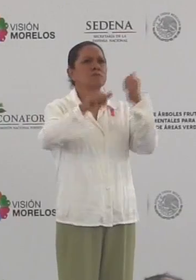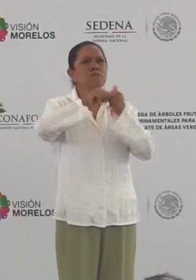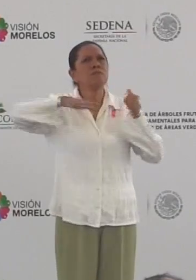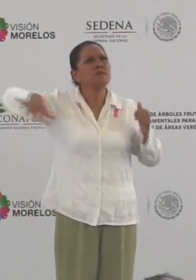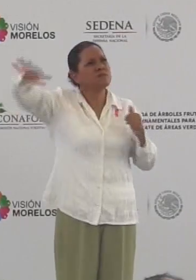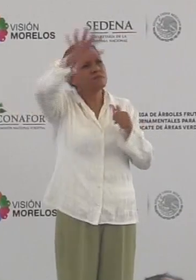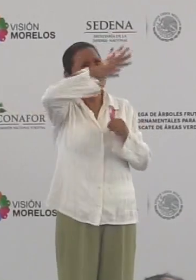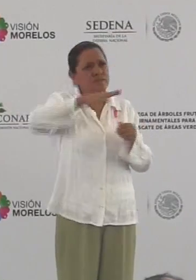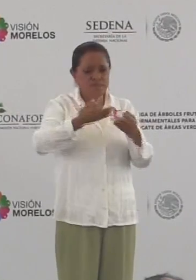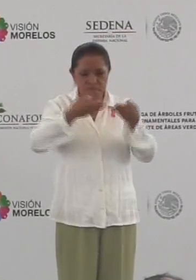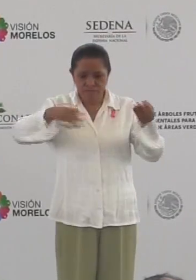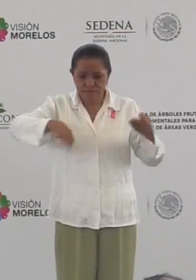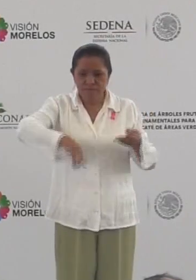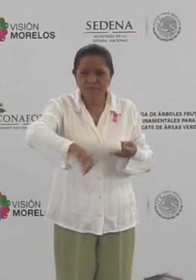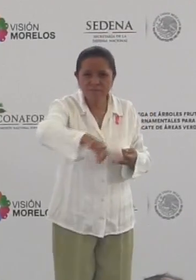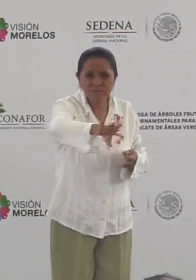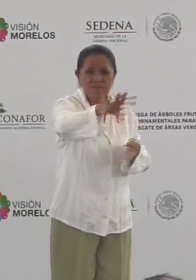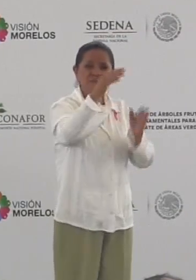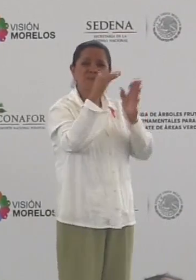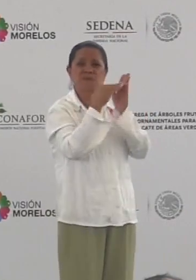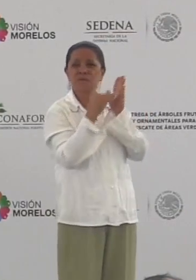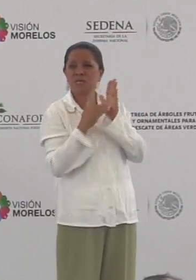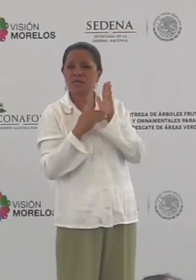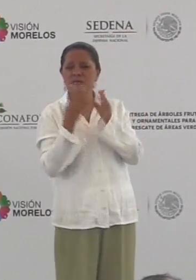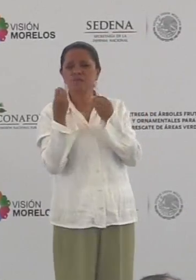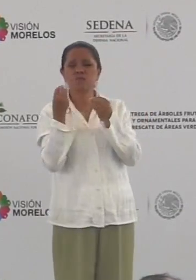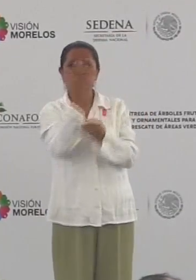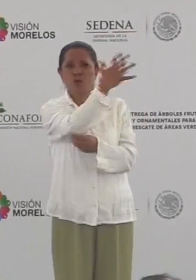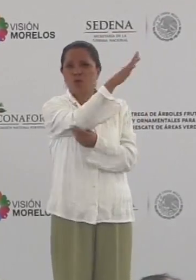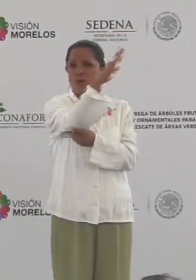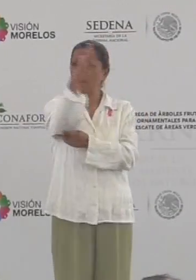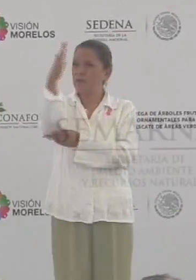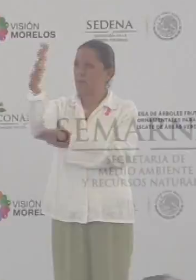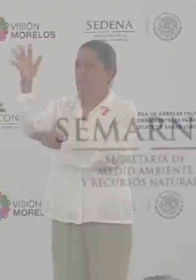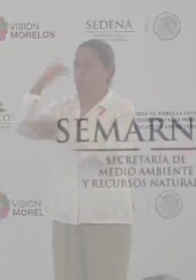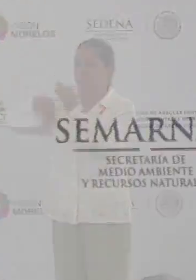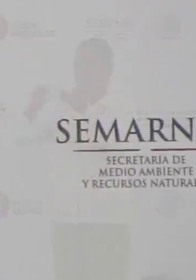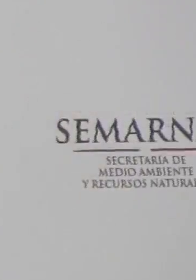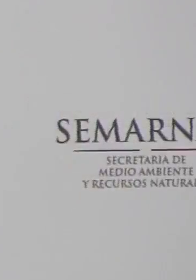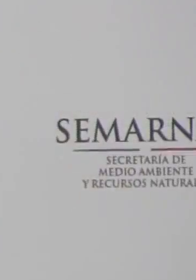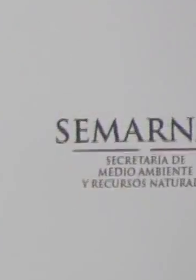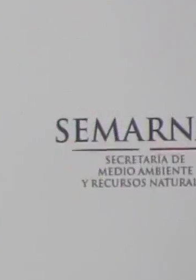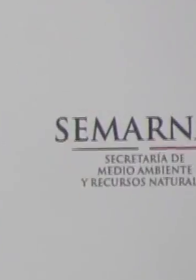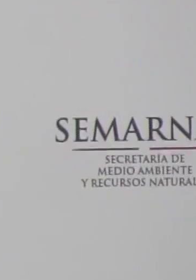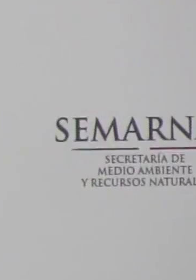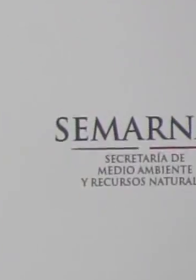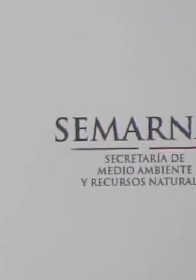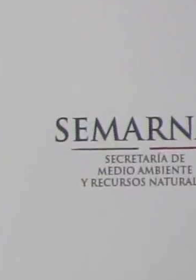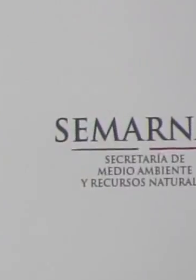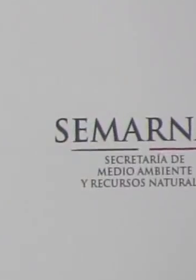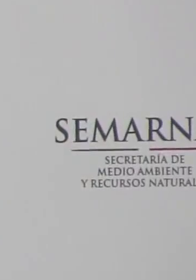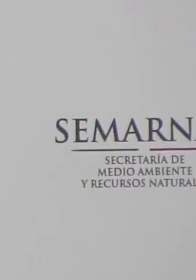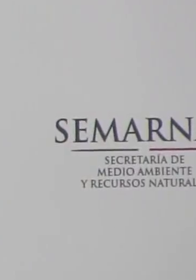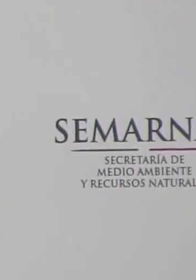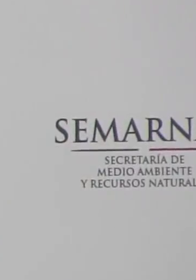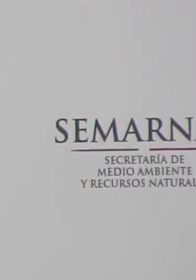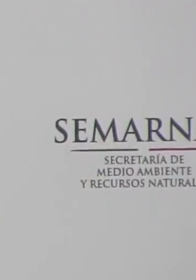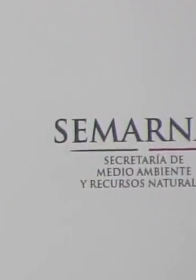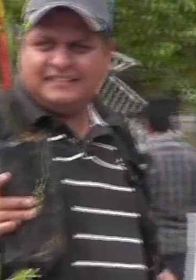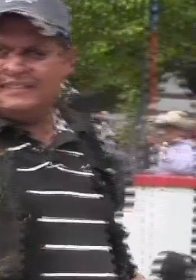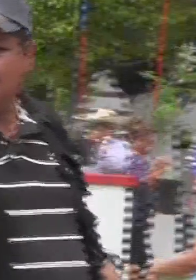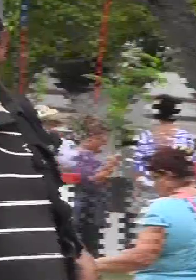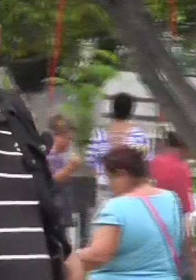ambiente, sembrando miles y miles de árboles en todo el territorio de Morelos. Señor Gobernador, agradecemos la entrega de